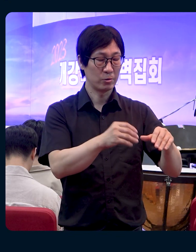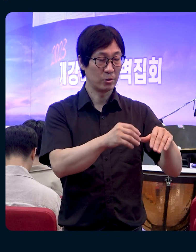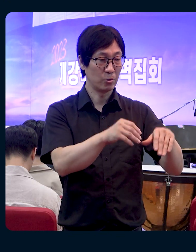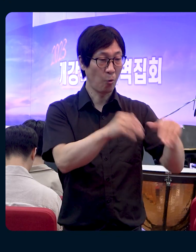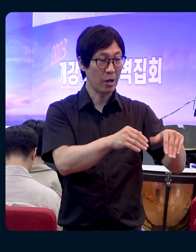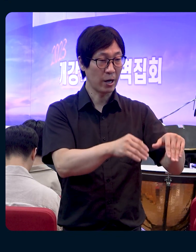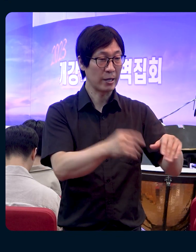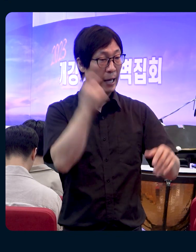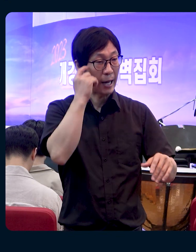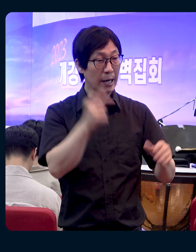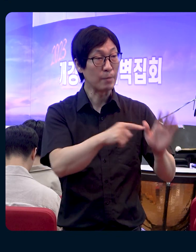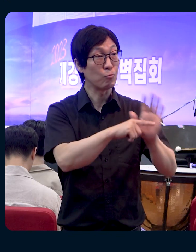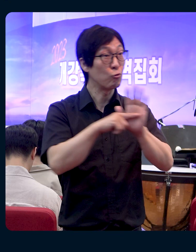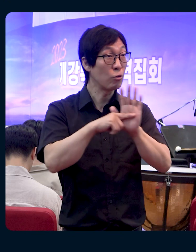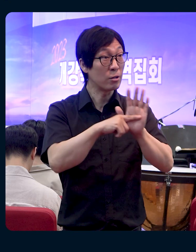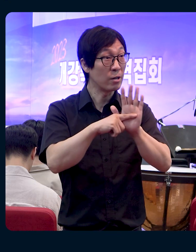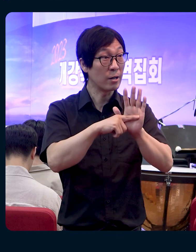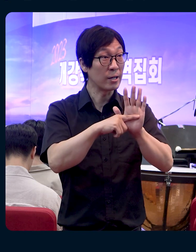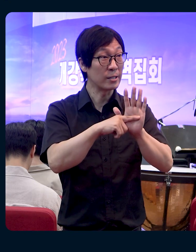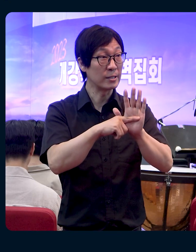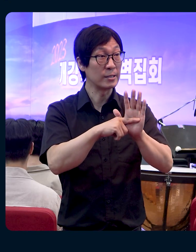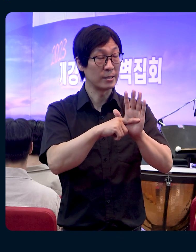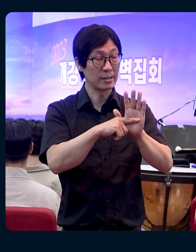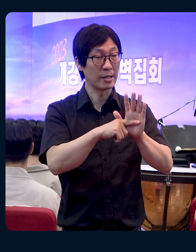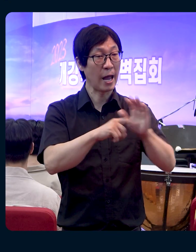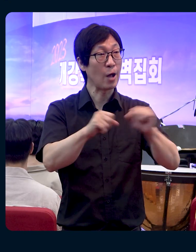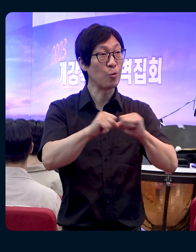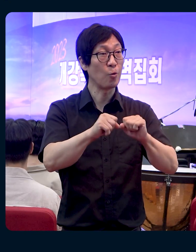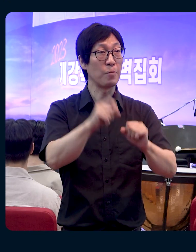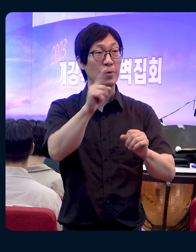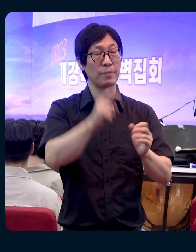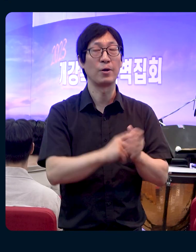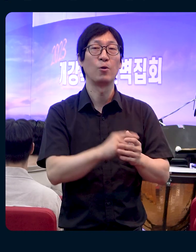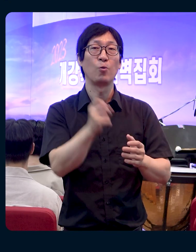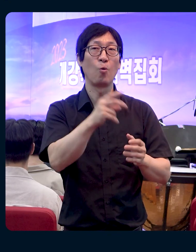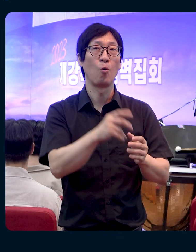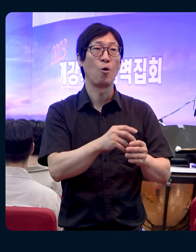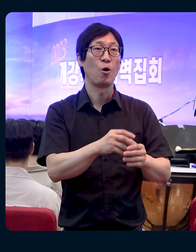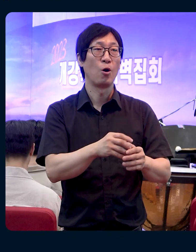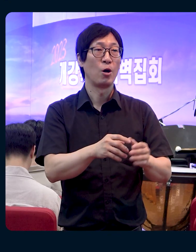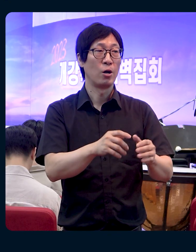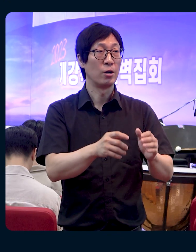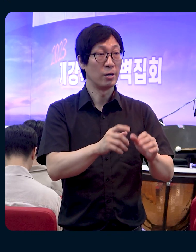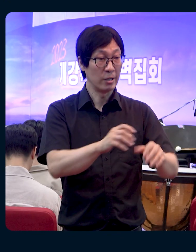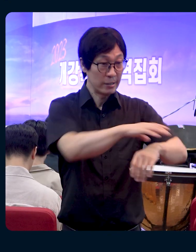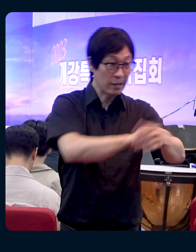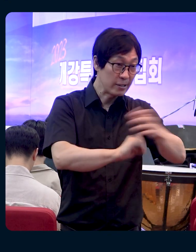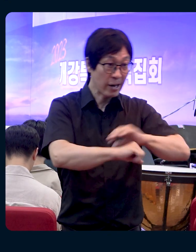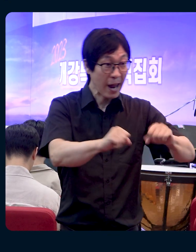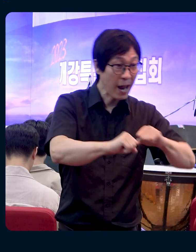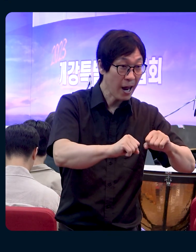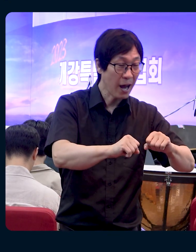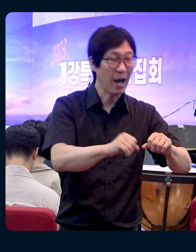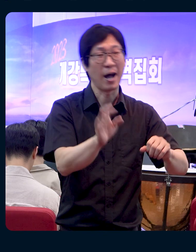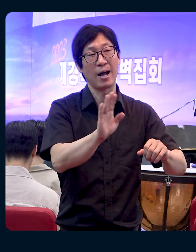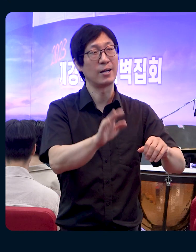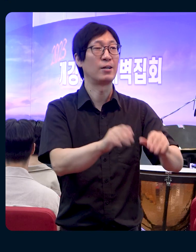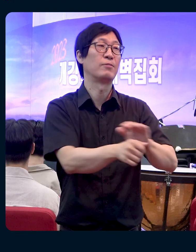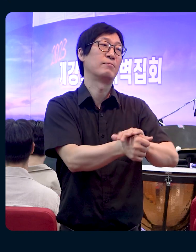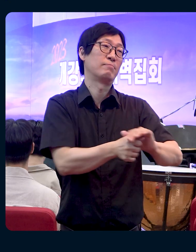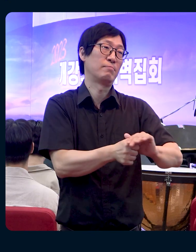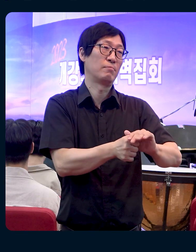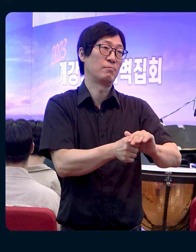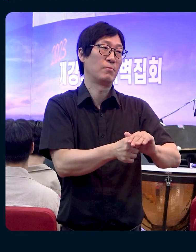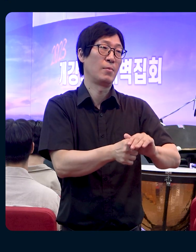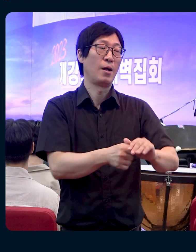그런 것을 하나 있다고 한다면, 또 하나 있는 게 바로 뭐냐? 수동적이라는 겁니다. 수동적. 왜냐하면 그냥